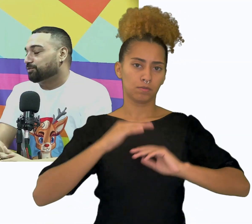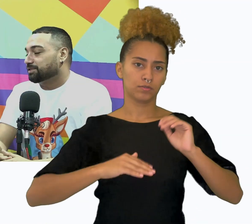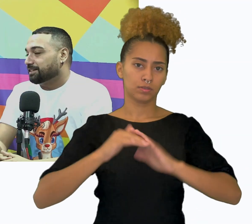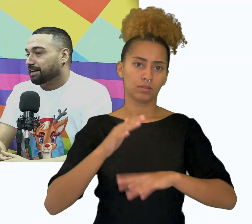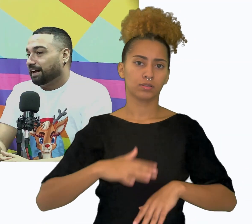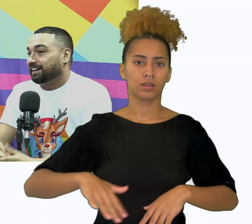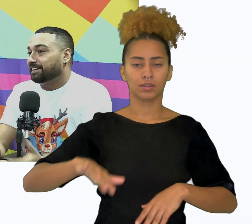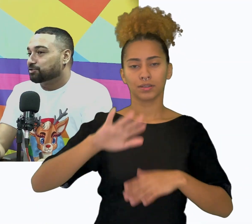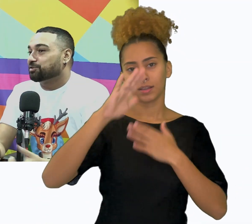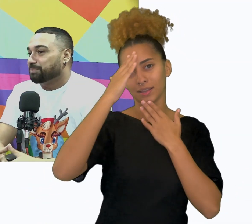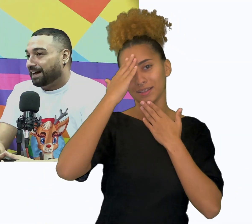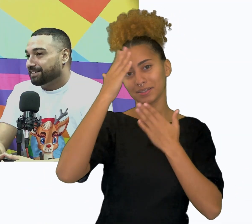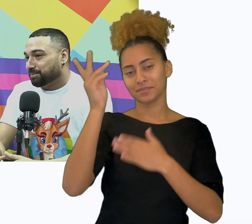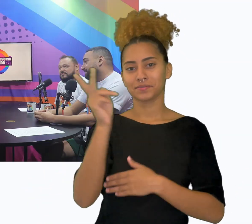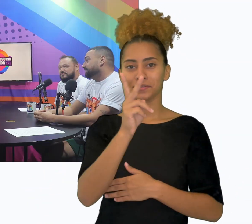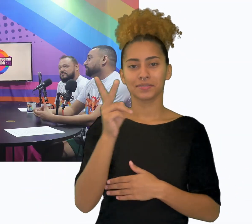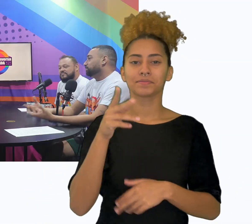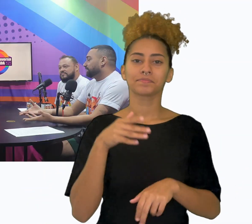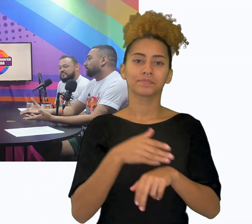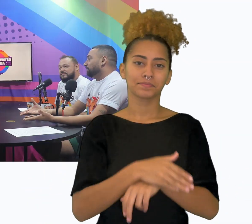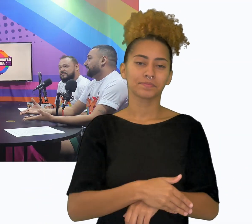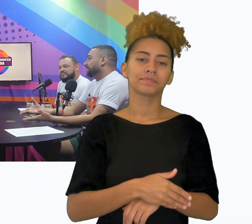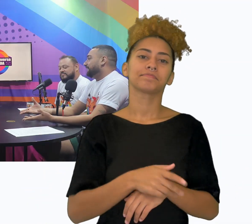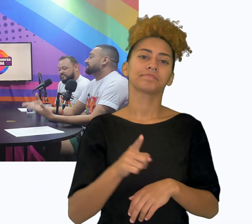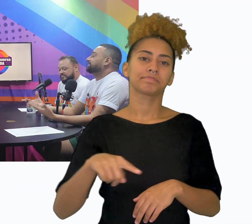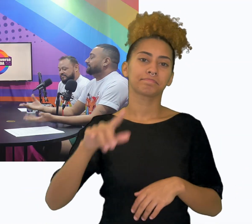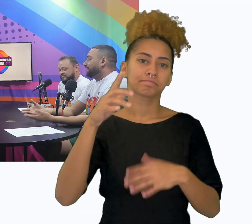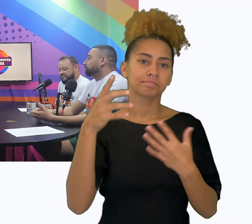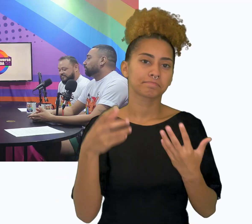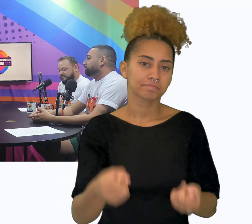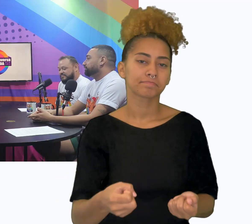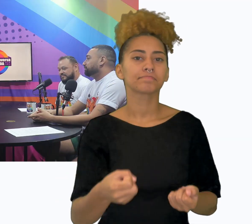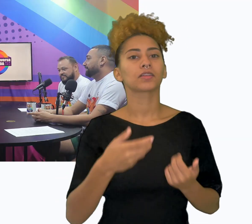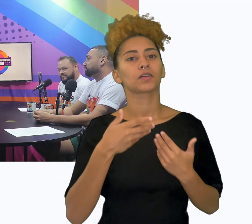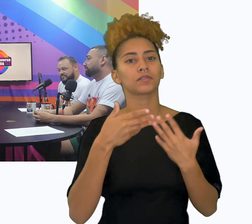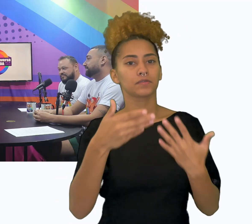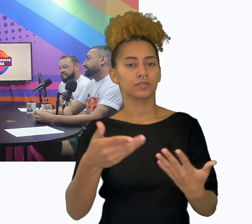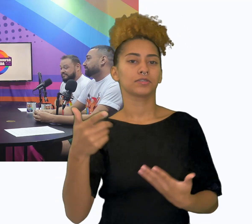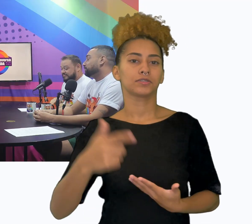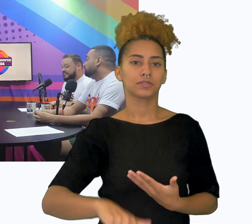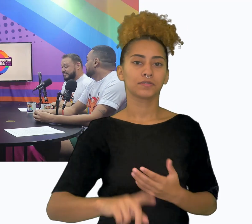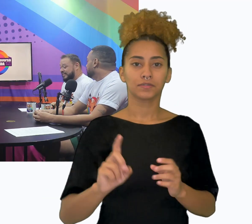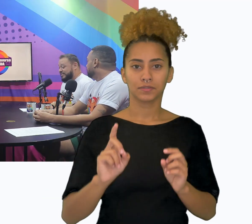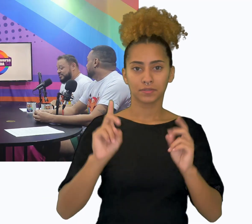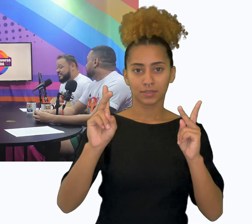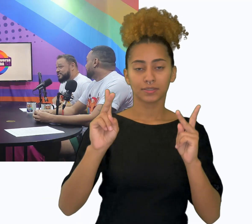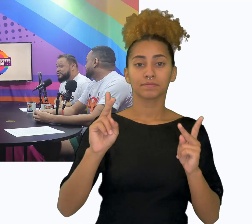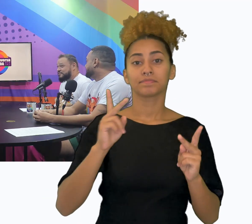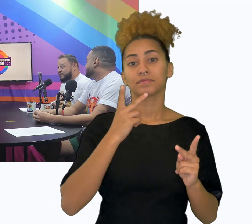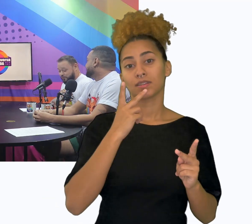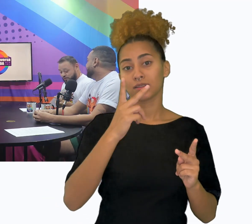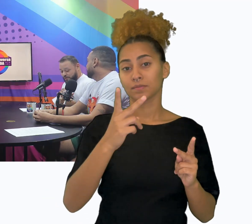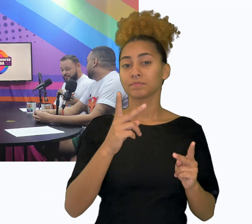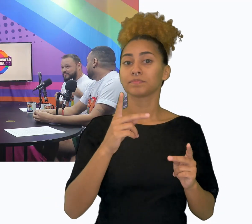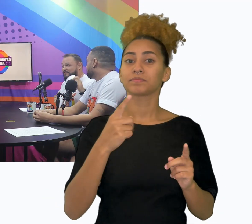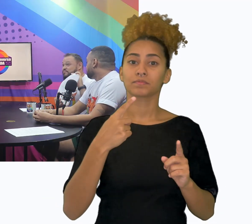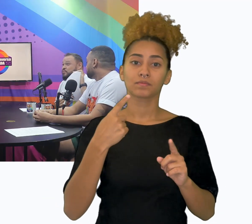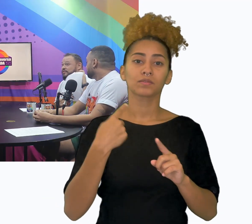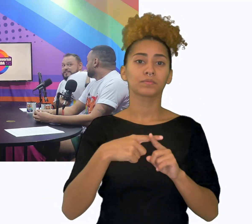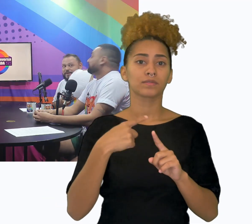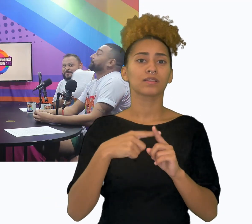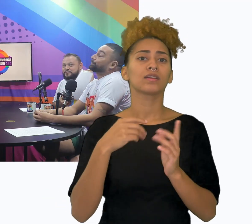de vocês. Agradeço demais a presença por ter aceitado o convite mais uma vez, viu? E dizer, gente, que faltou,